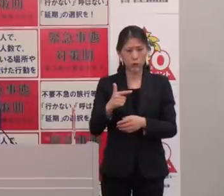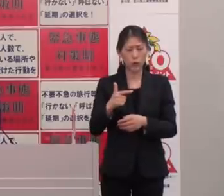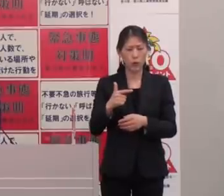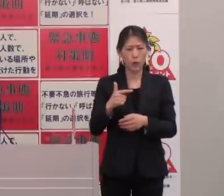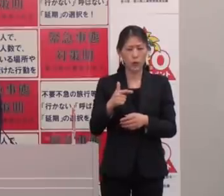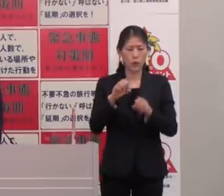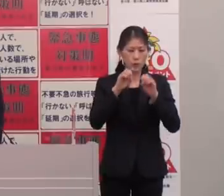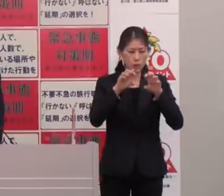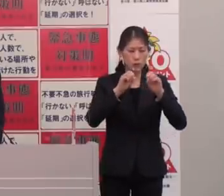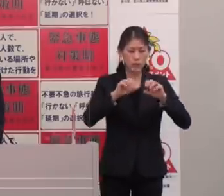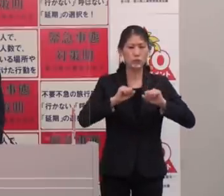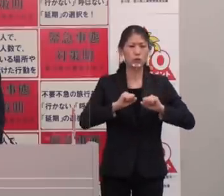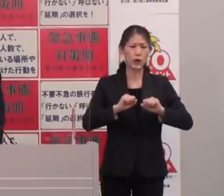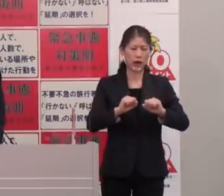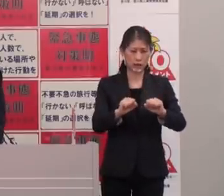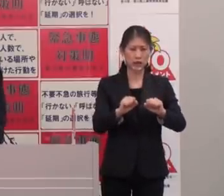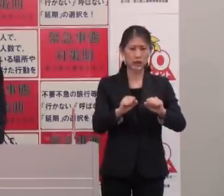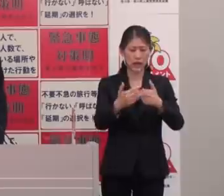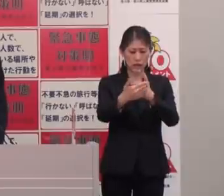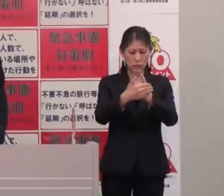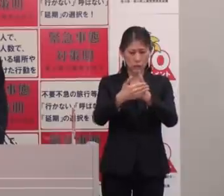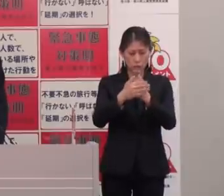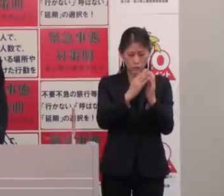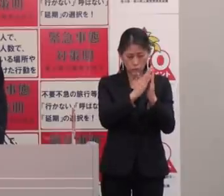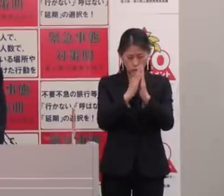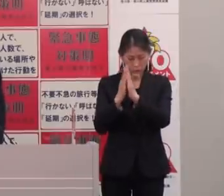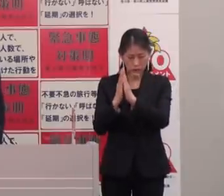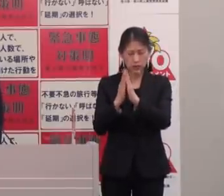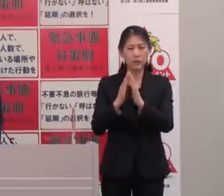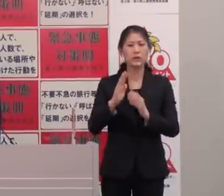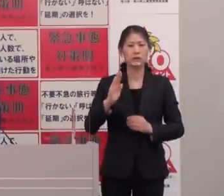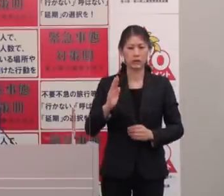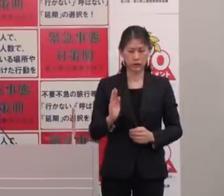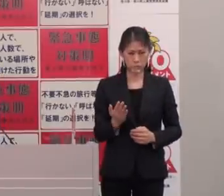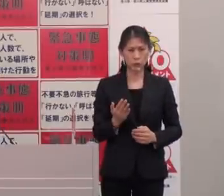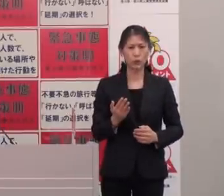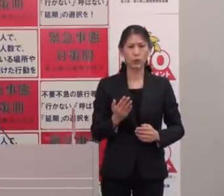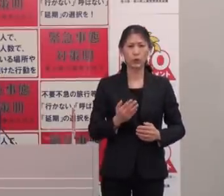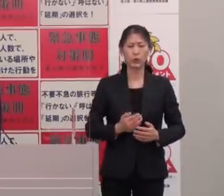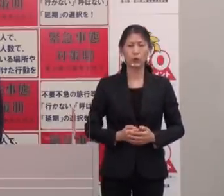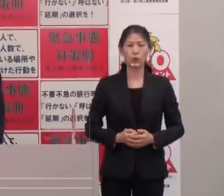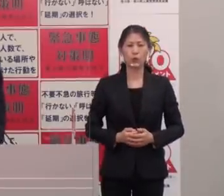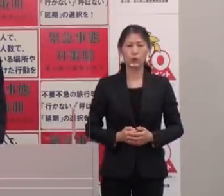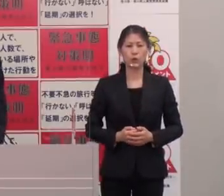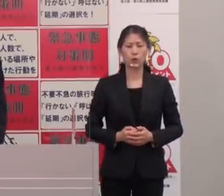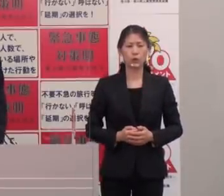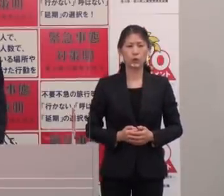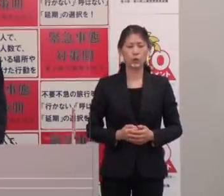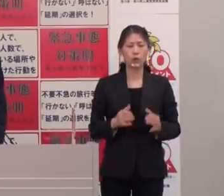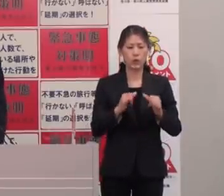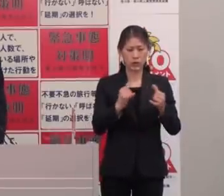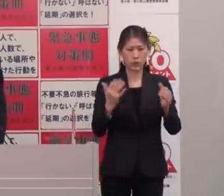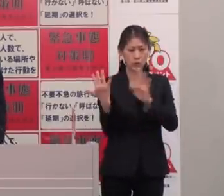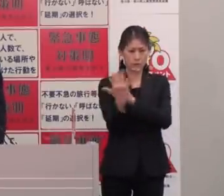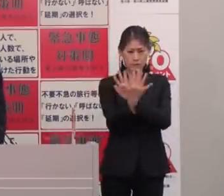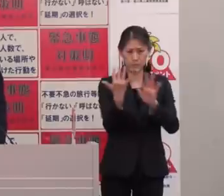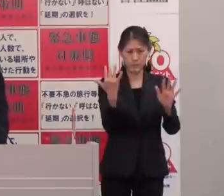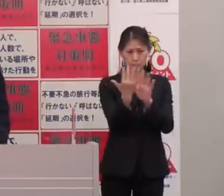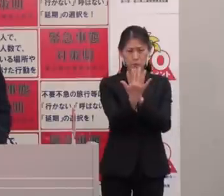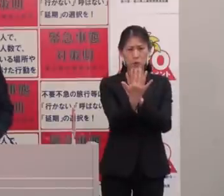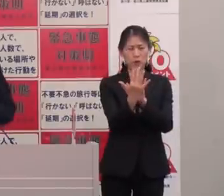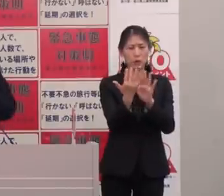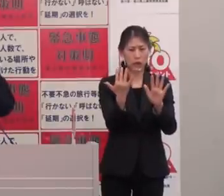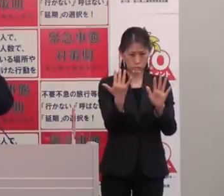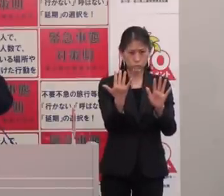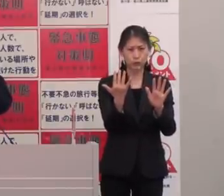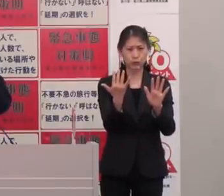く呼びかけを行い、協力をお願いしてきたところでございますけれども、人流が増加するお盆を迎えるにあたって、今